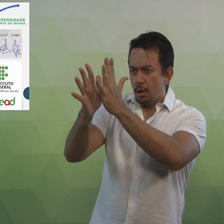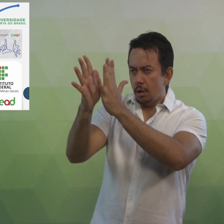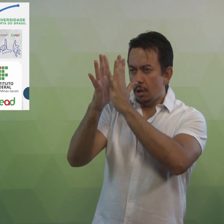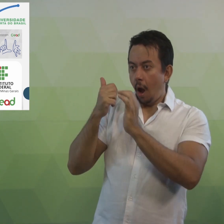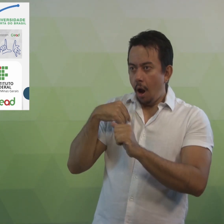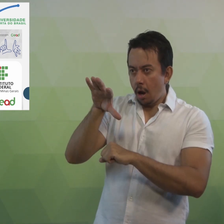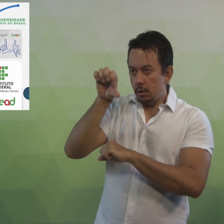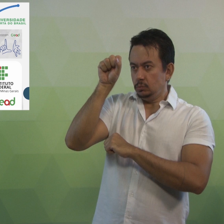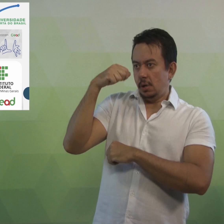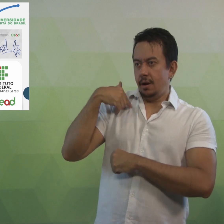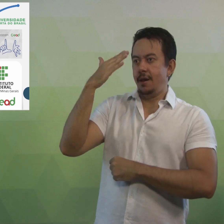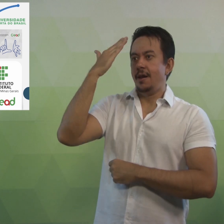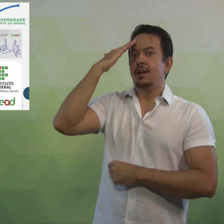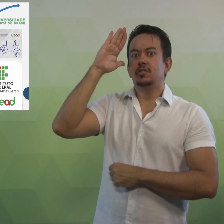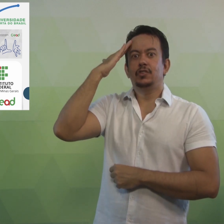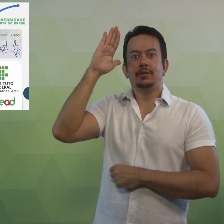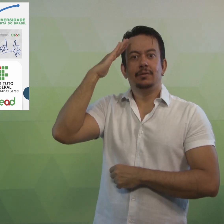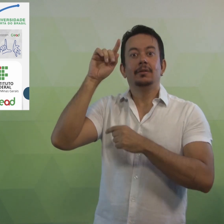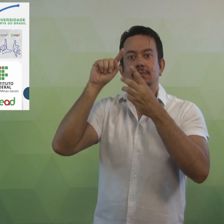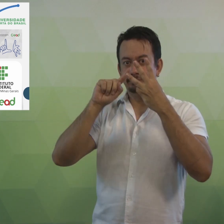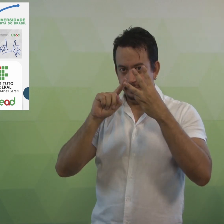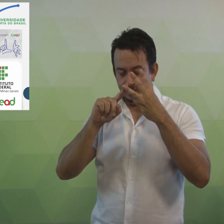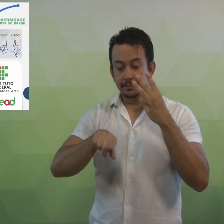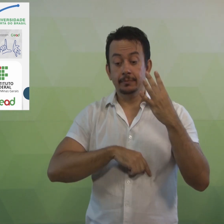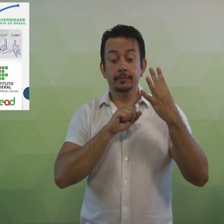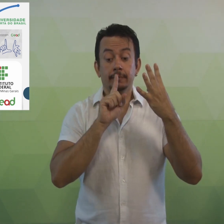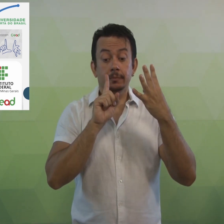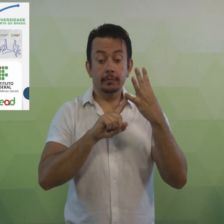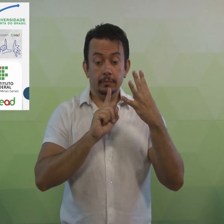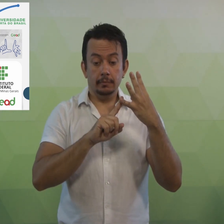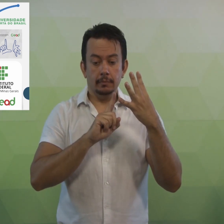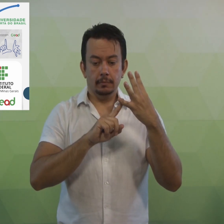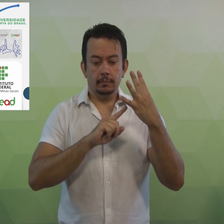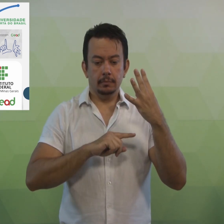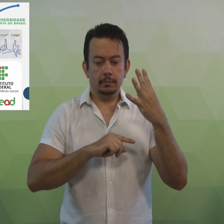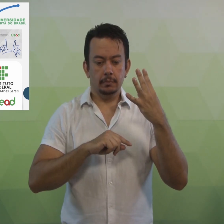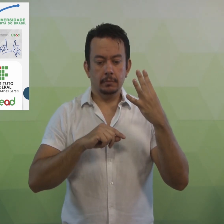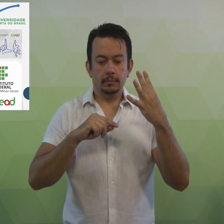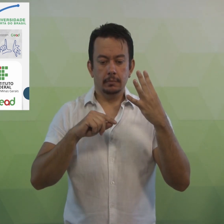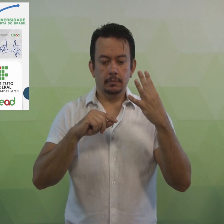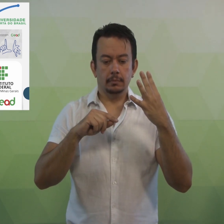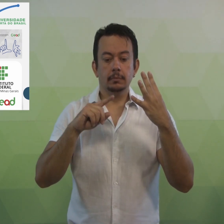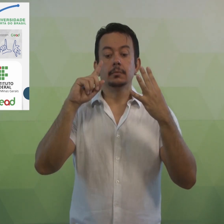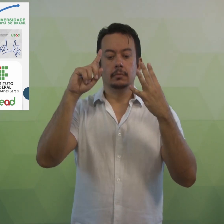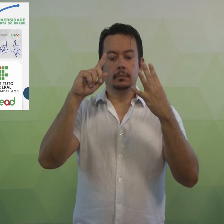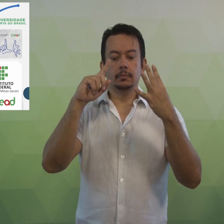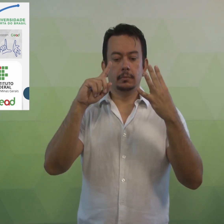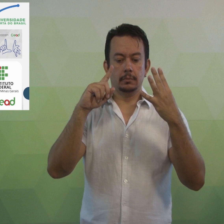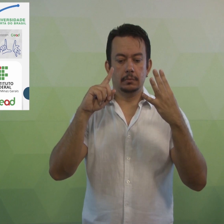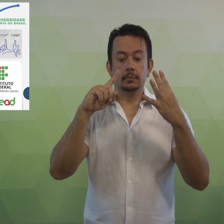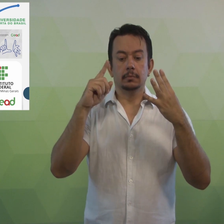significado daquela comunicação. Quando alguém fala em Libras para você, você compreende o que está sendo dito.